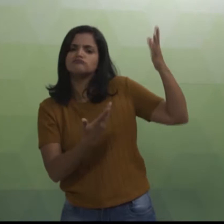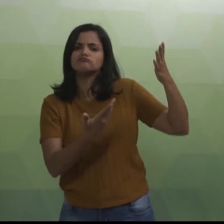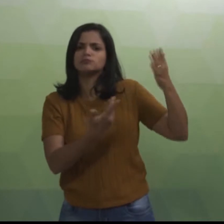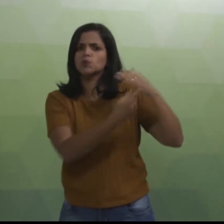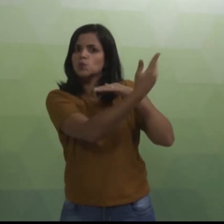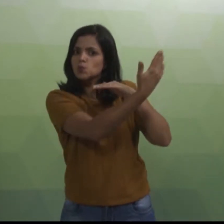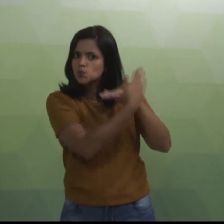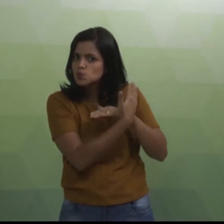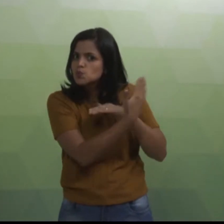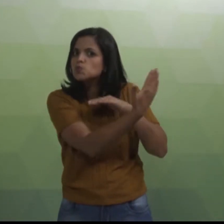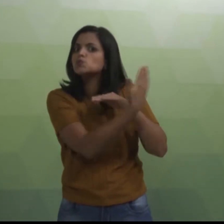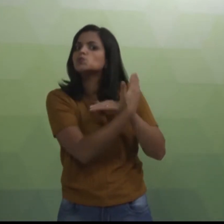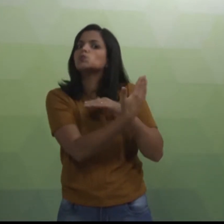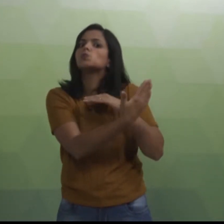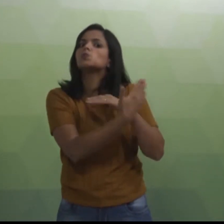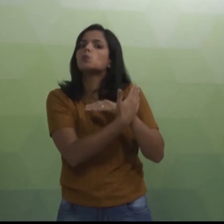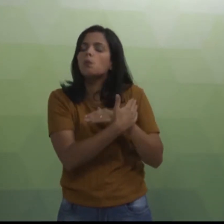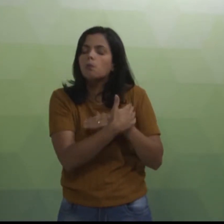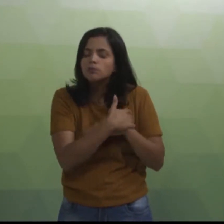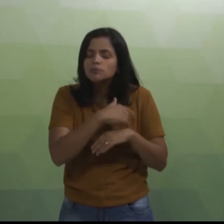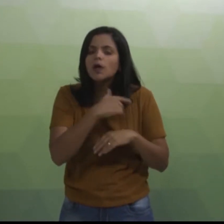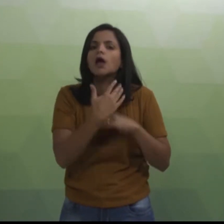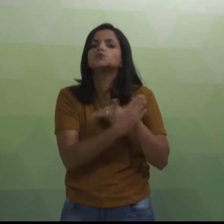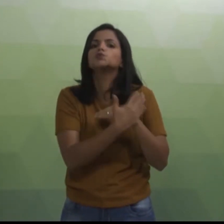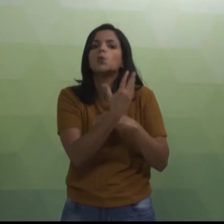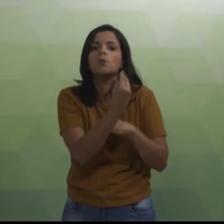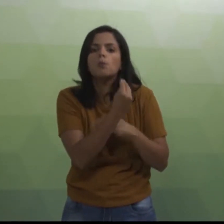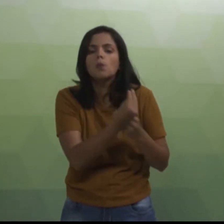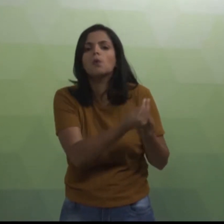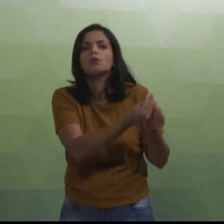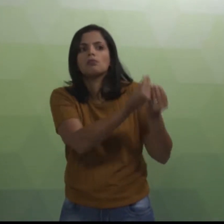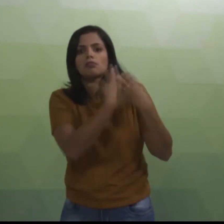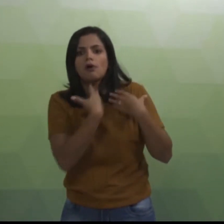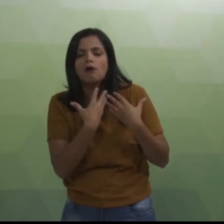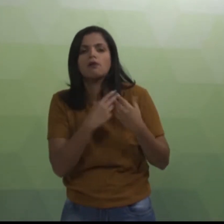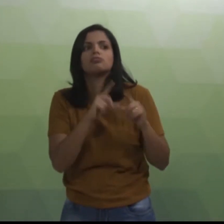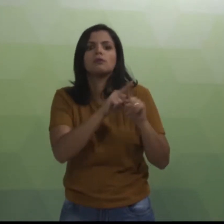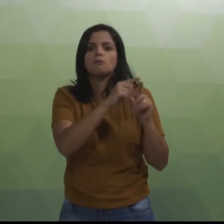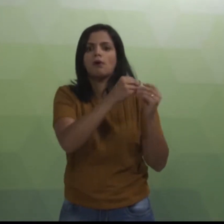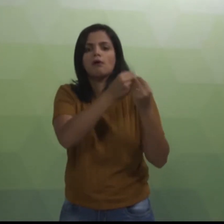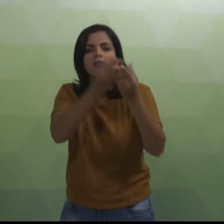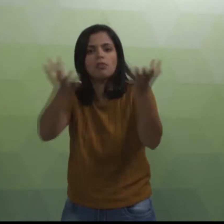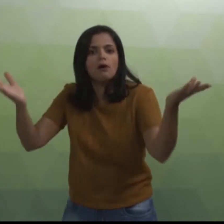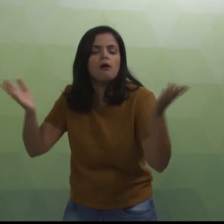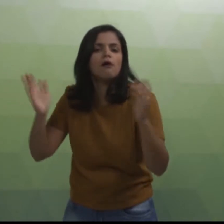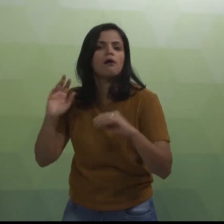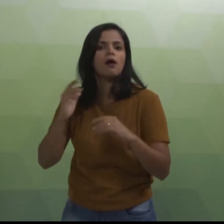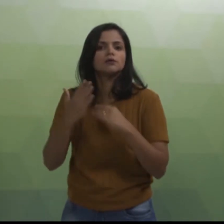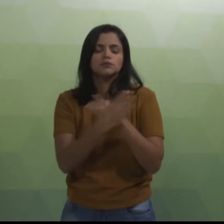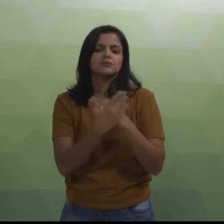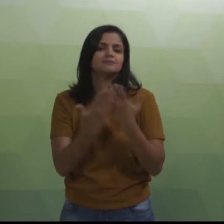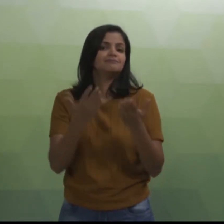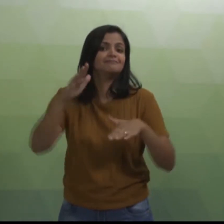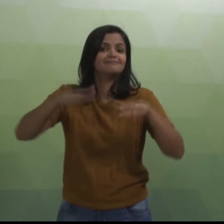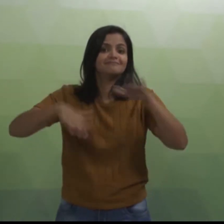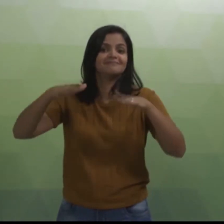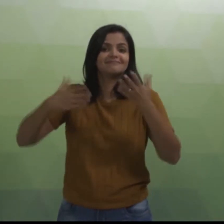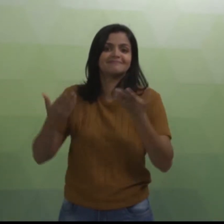das pessoas. Quem é que está ajudando? Ele está me ajudando. Ele me dá. Ele dá a vocês.